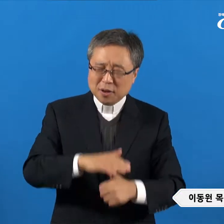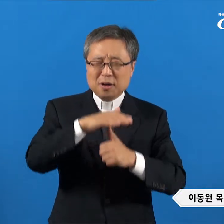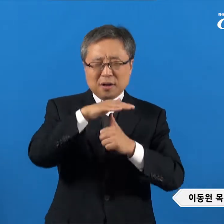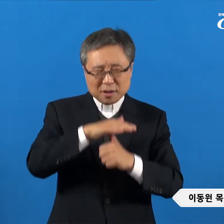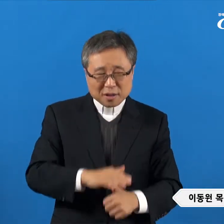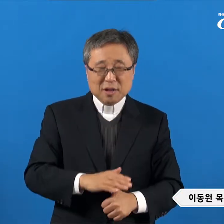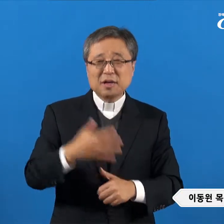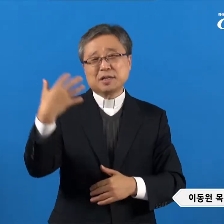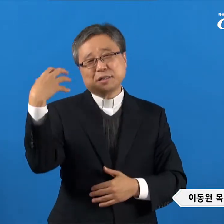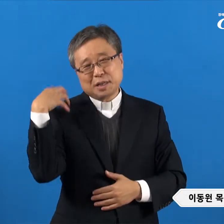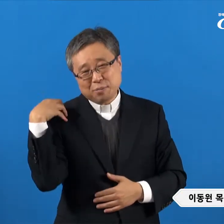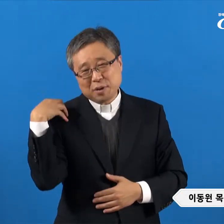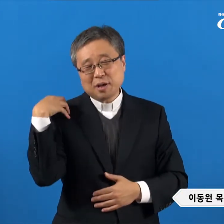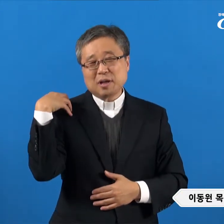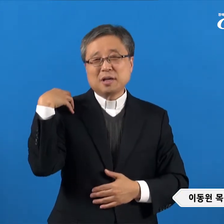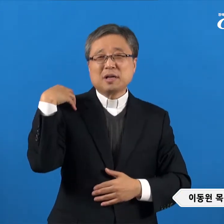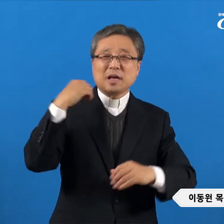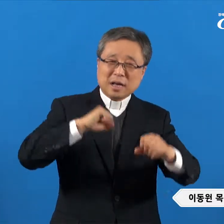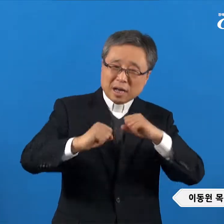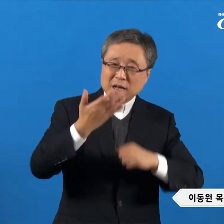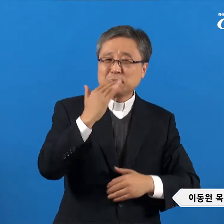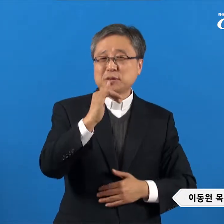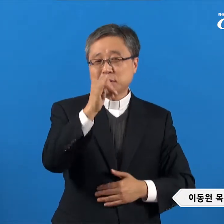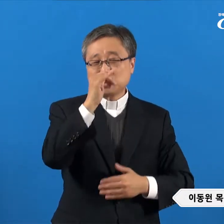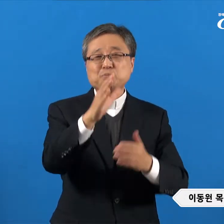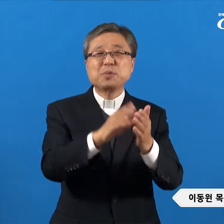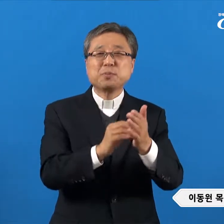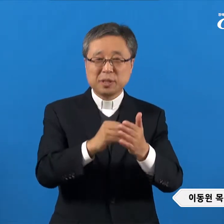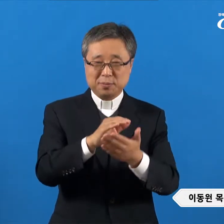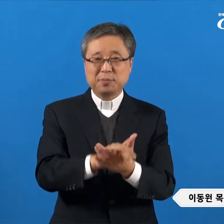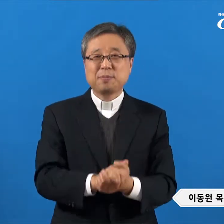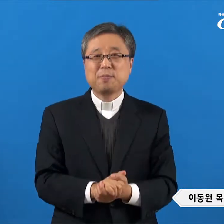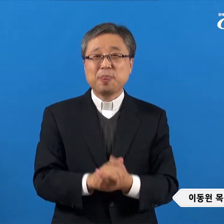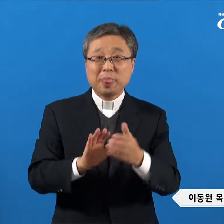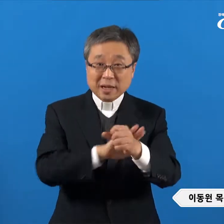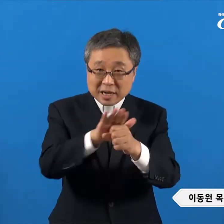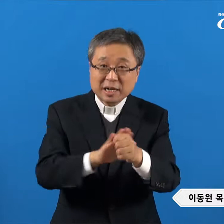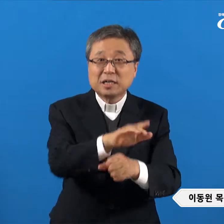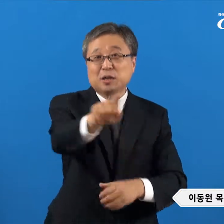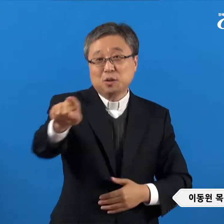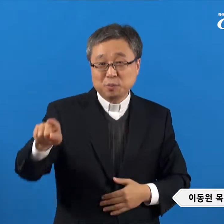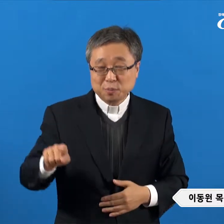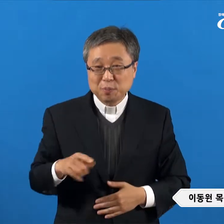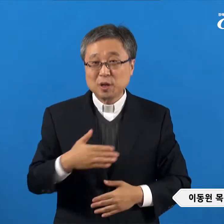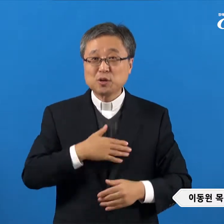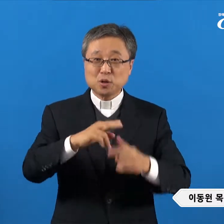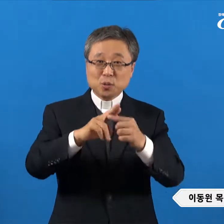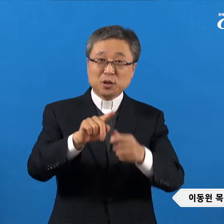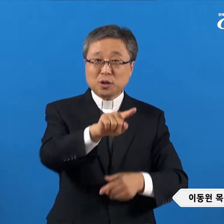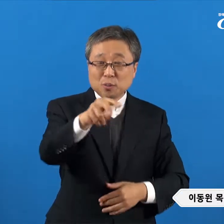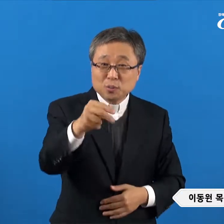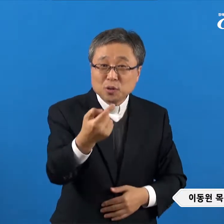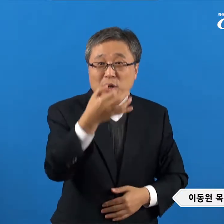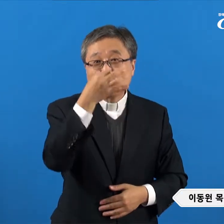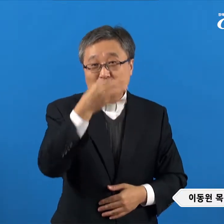견디고 사명을 수행할 수 있었던 비밀입니다. 사랑하는 여러분, 저와 여러분도 힘들고